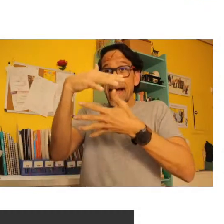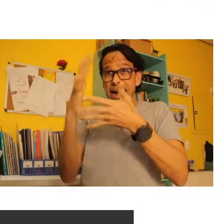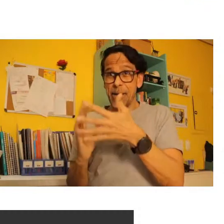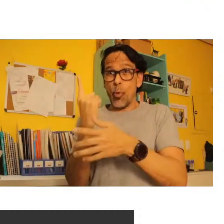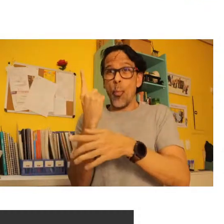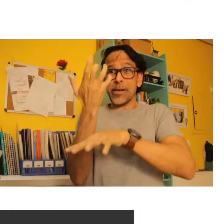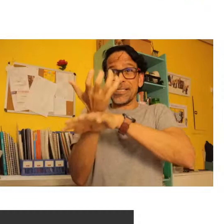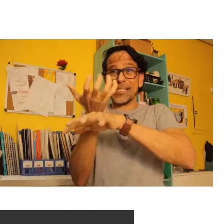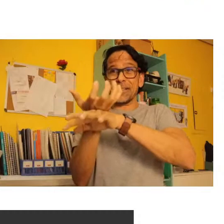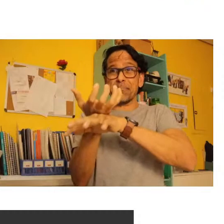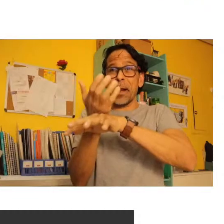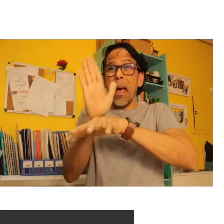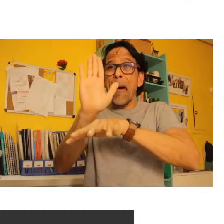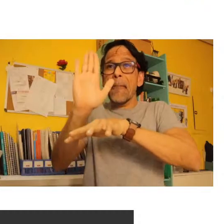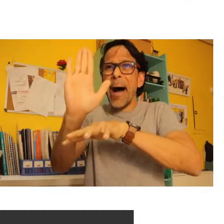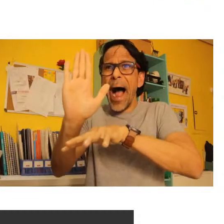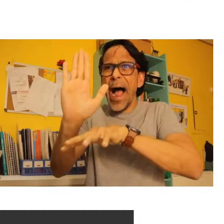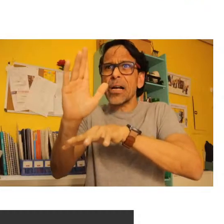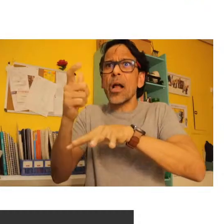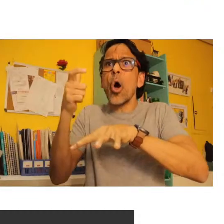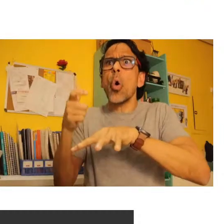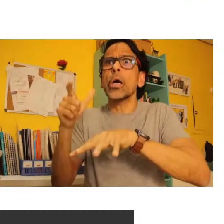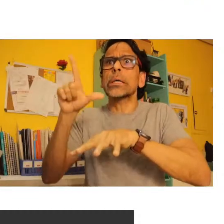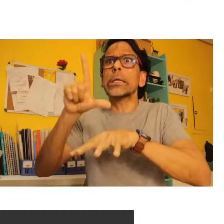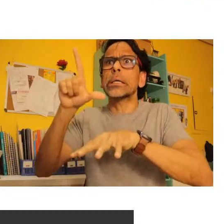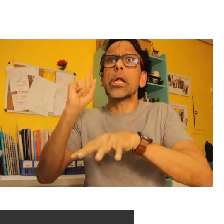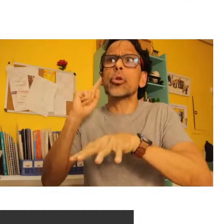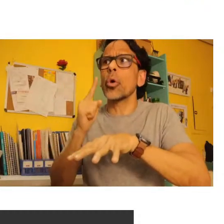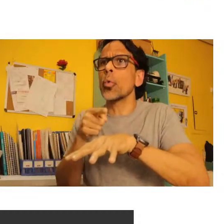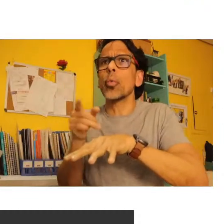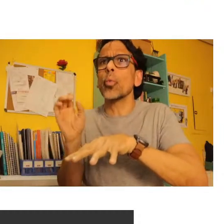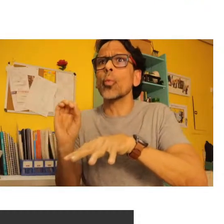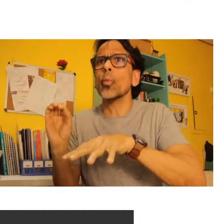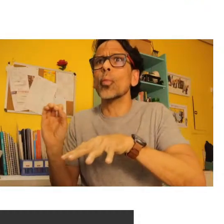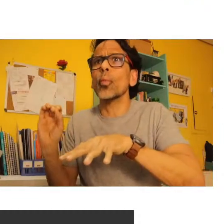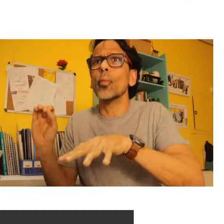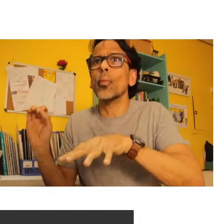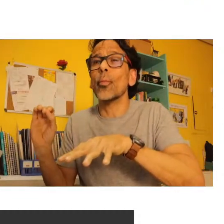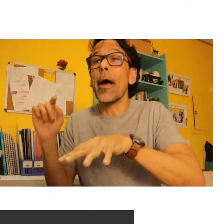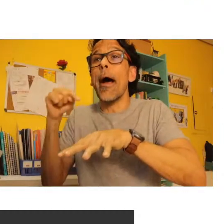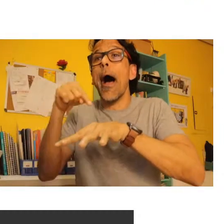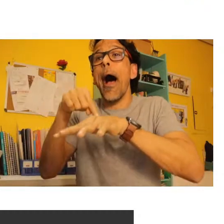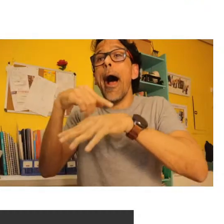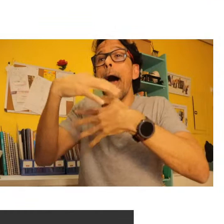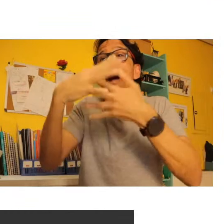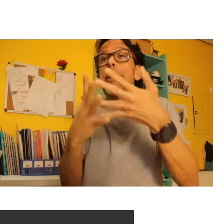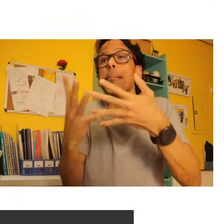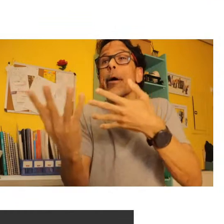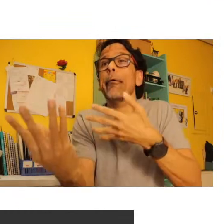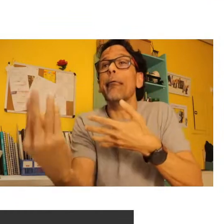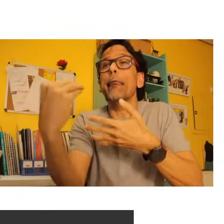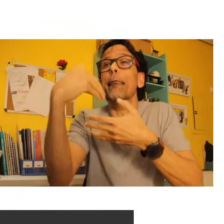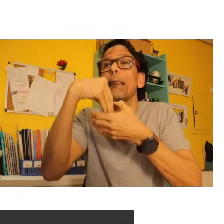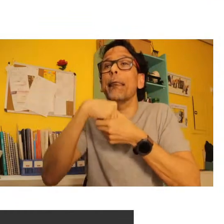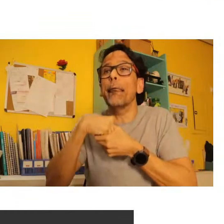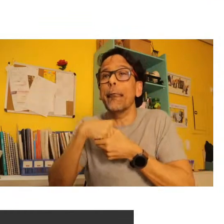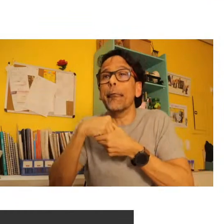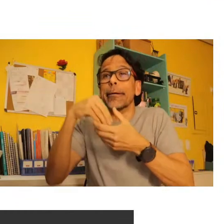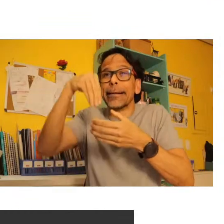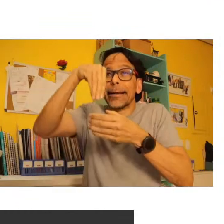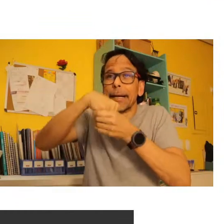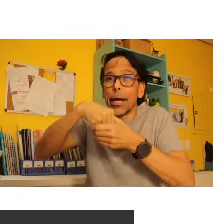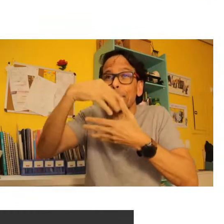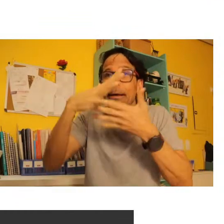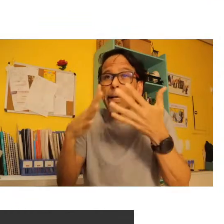português mas e só tem uma disciplina de literatura mas não tem nenhuma sobre